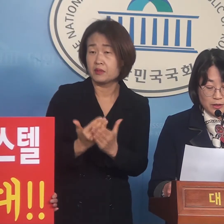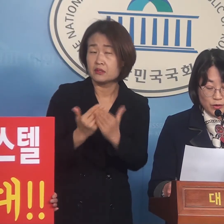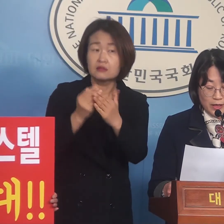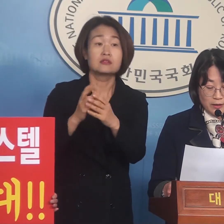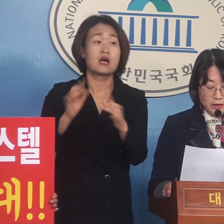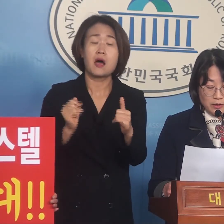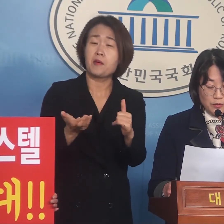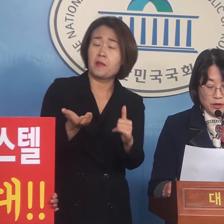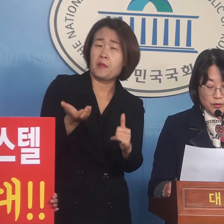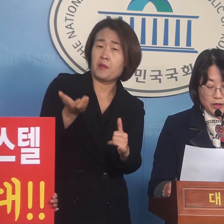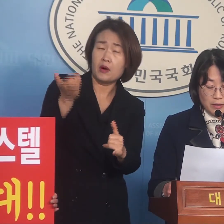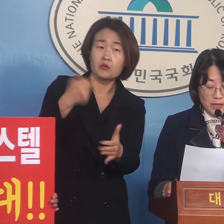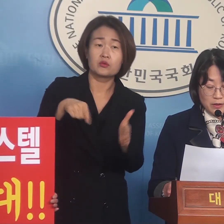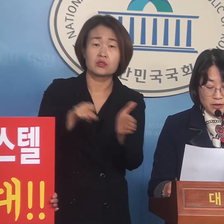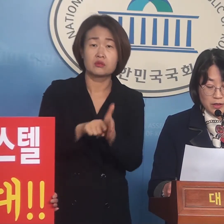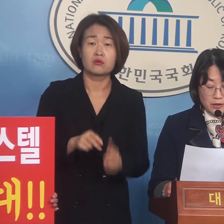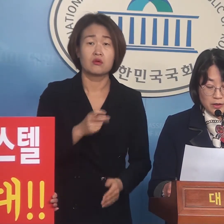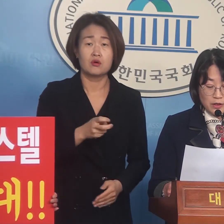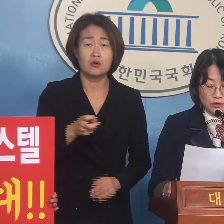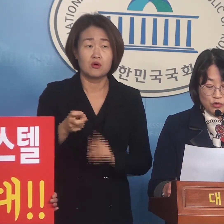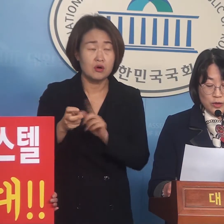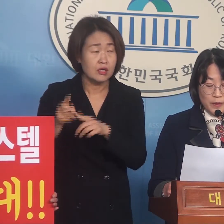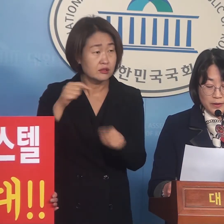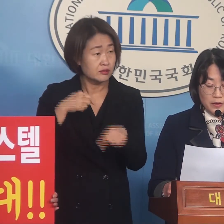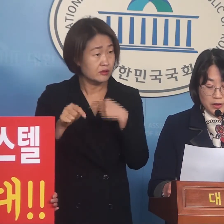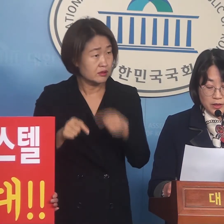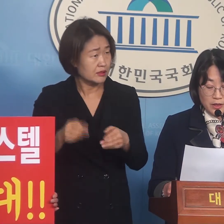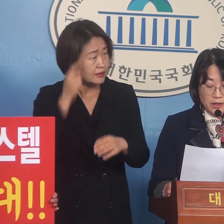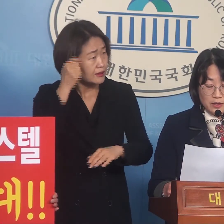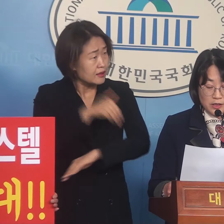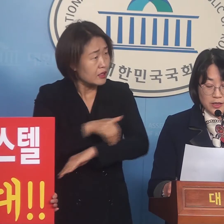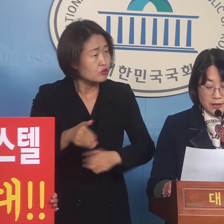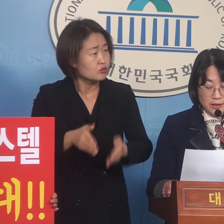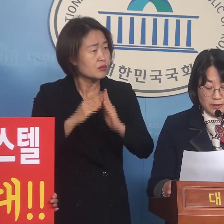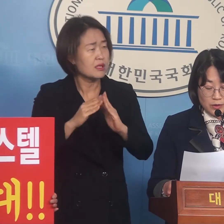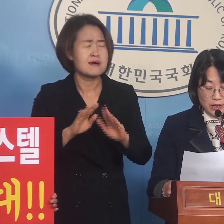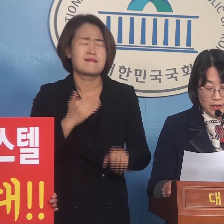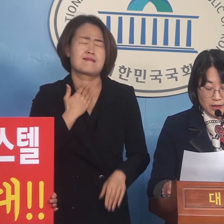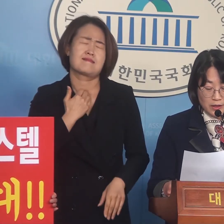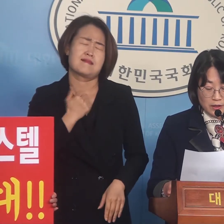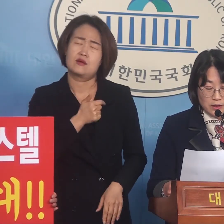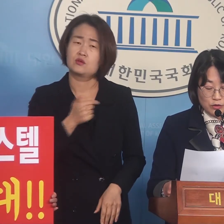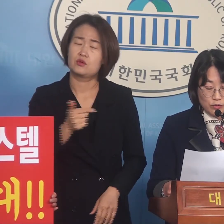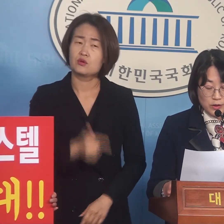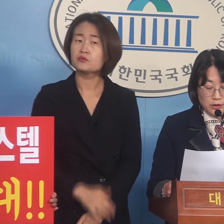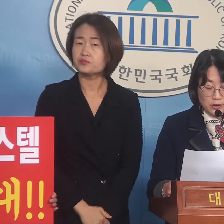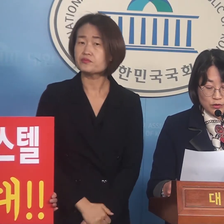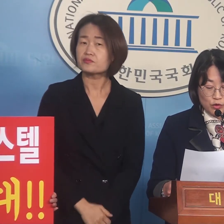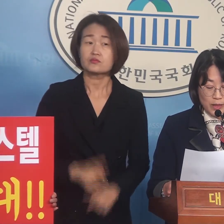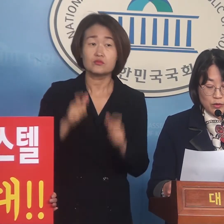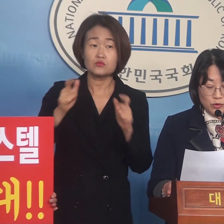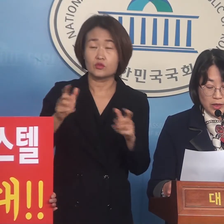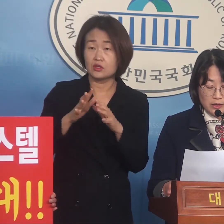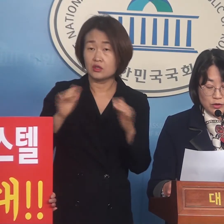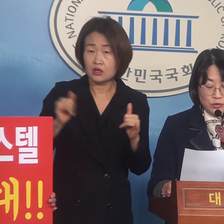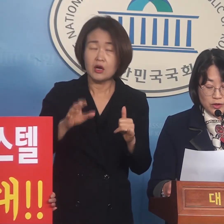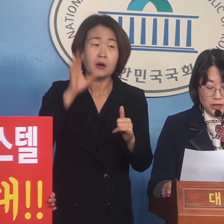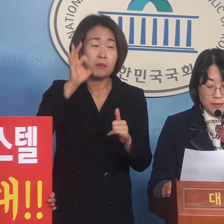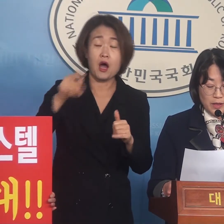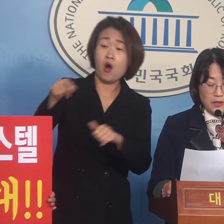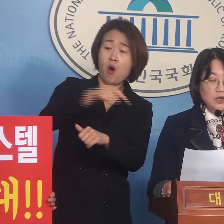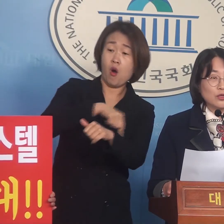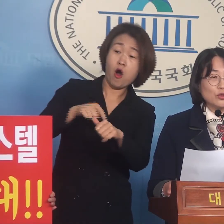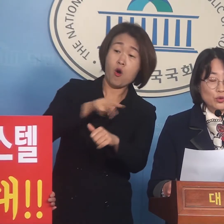삶의 질을 위한 터미널 부지 개발 정책을 수립하는 것이 절실한 때입니다. 지역 주민들은 조망권과